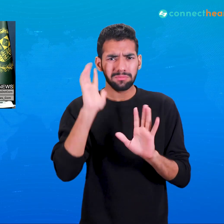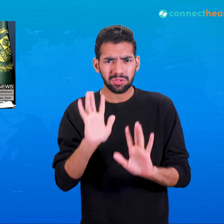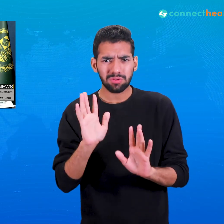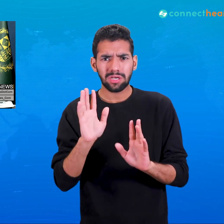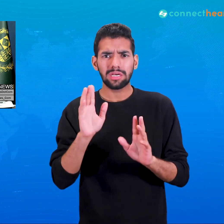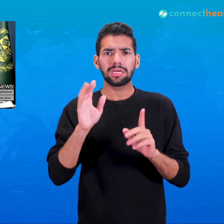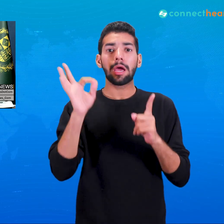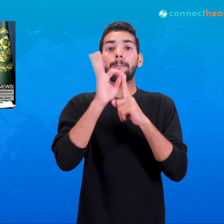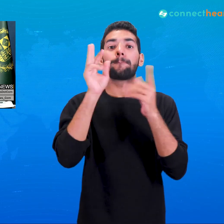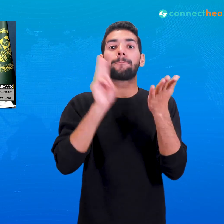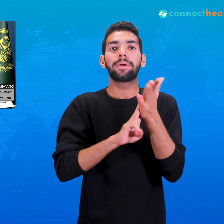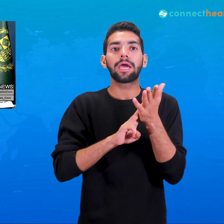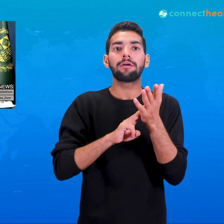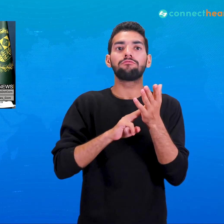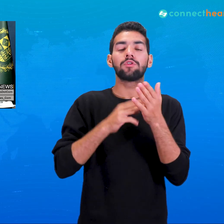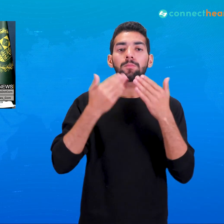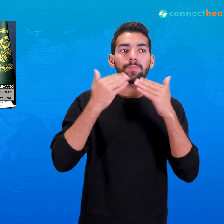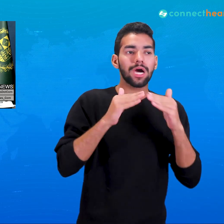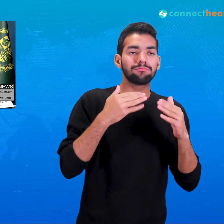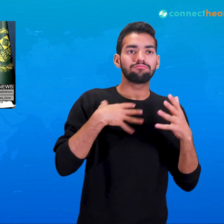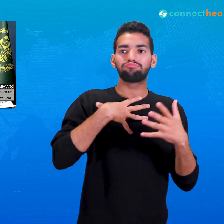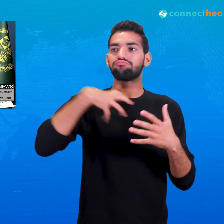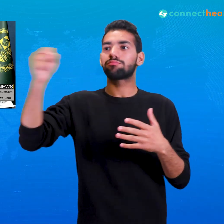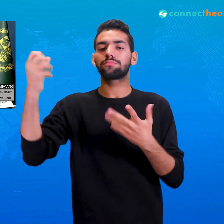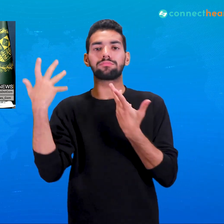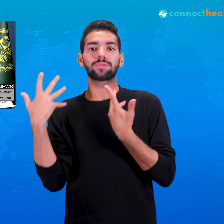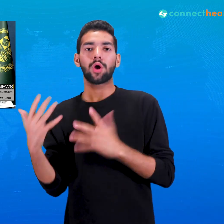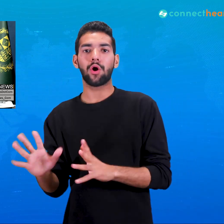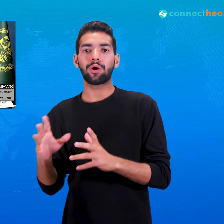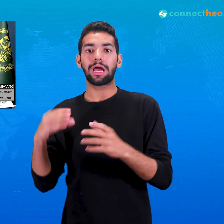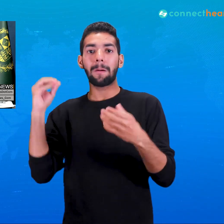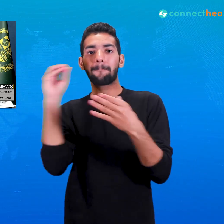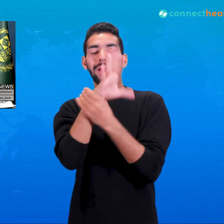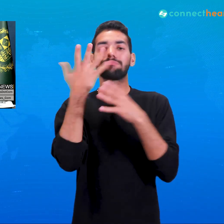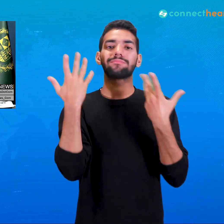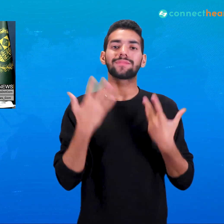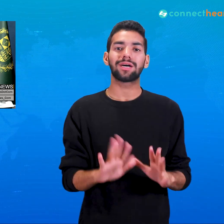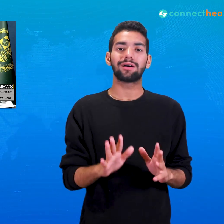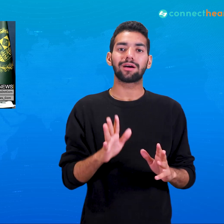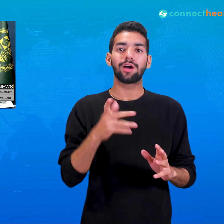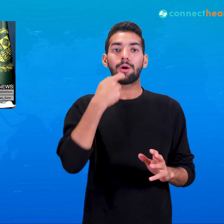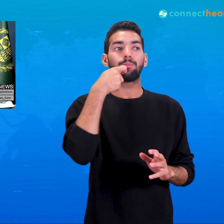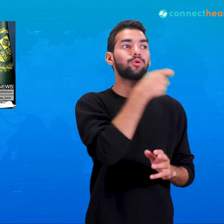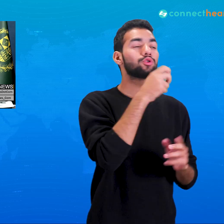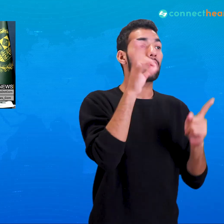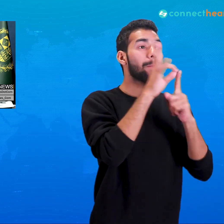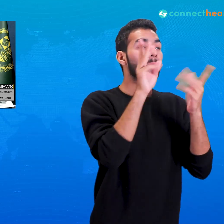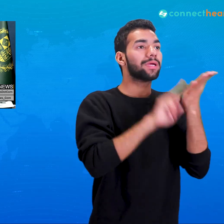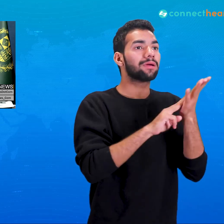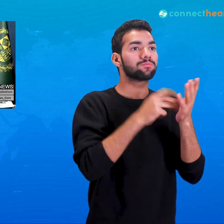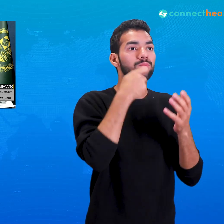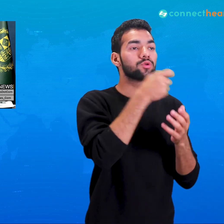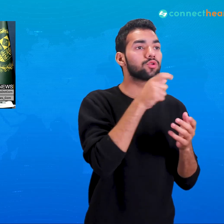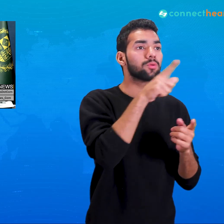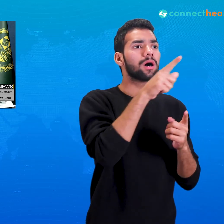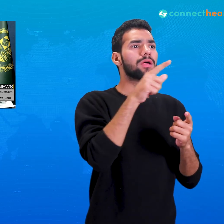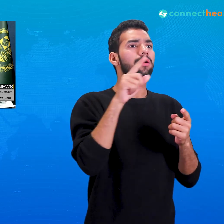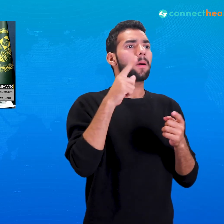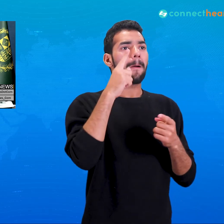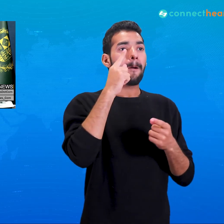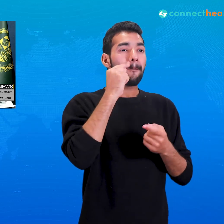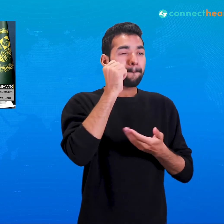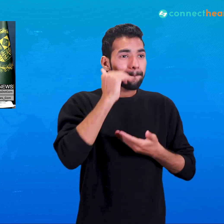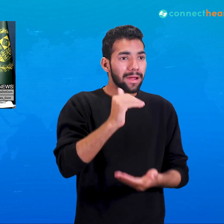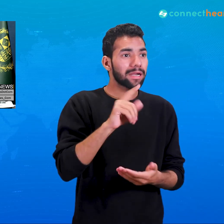اندر کہ 3 دفعہ پرائم منسٹر کے بچے باہر بٹھا دیے اور اربوں روپے کی پراپرٹیز پہ رہ رہے ہیں, اور وہ کہتے ہیں جی اس سے پوچھو, وہ کہتے ہیں جی مجھے نہیں پتا میرے بچے باہر چلے